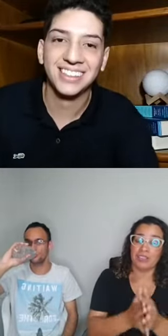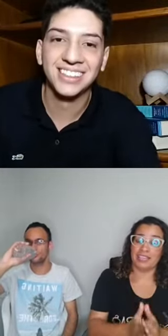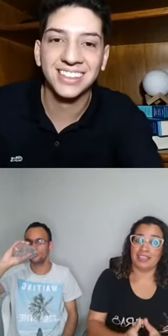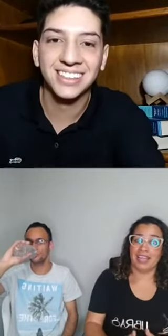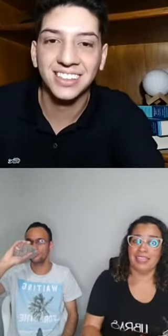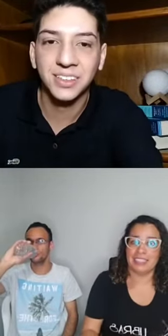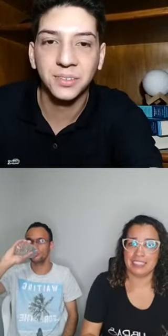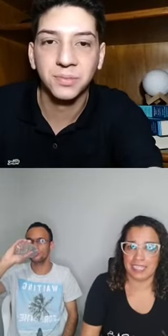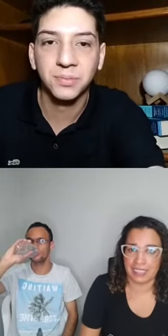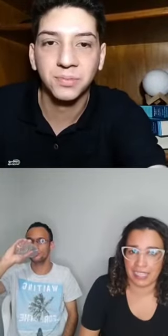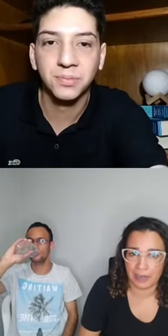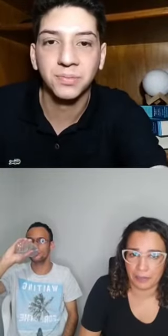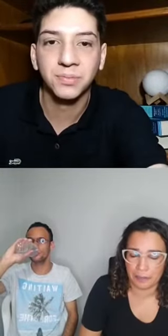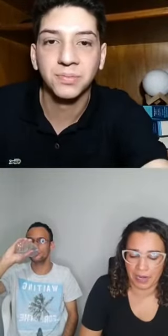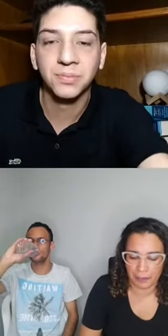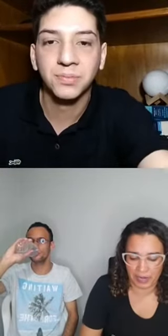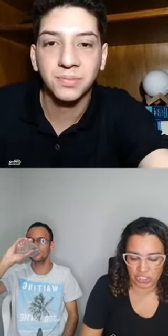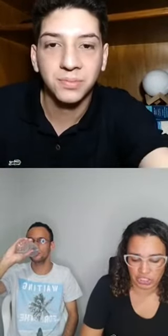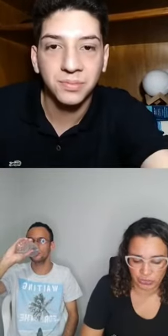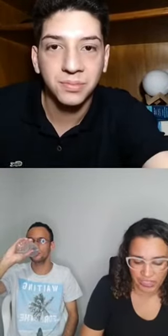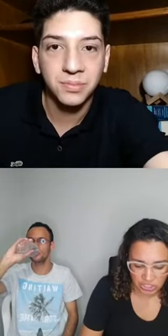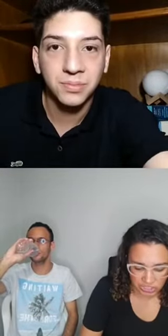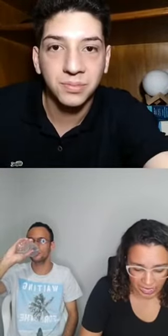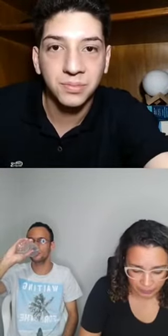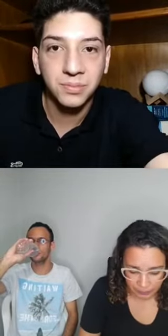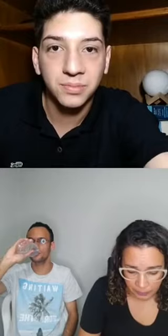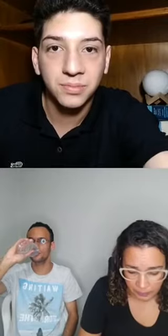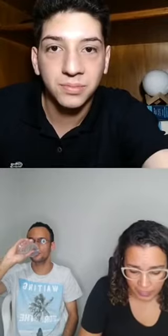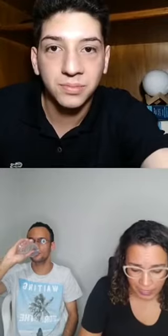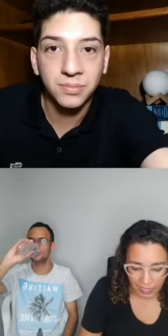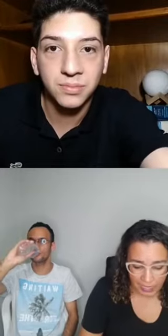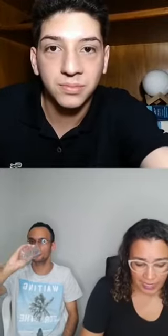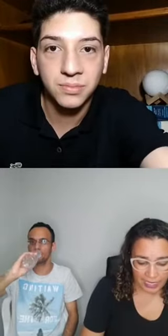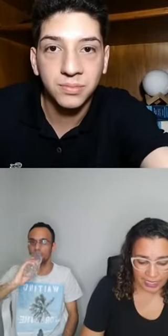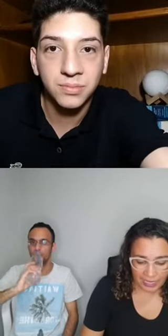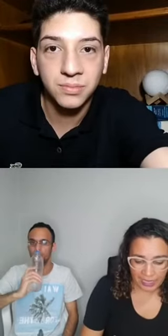É um detalhe assim, né? Para a gente fechar.